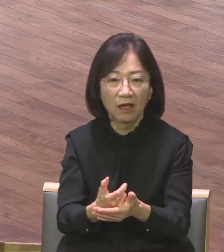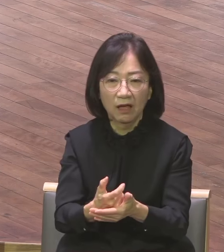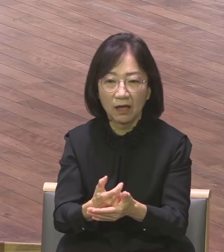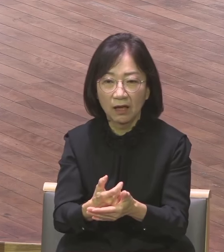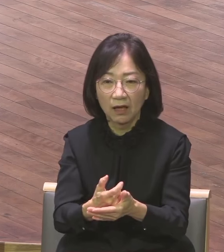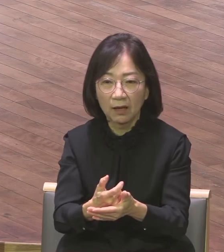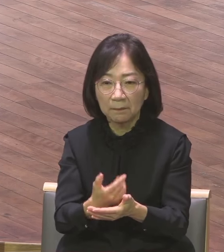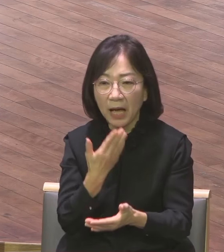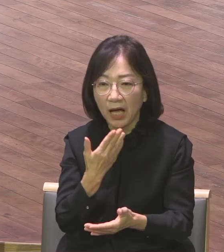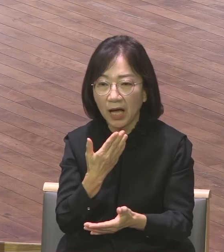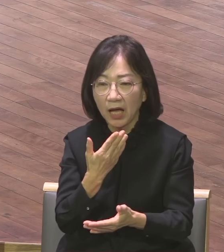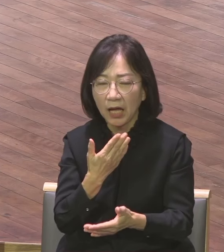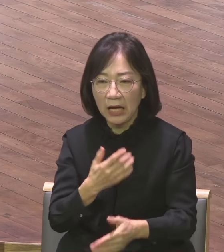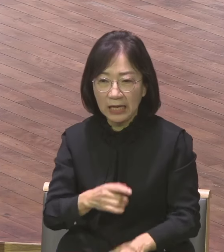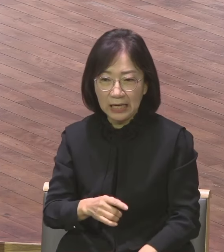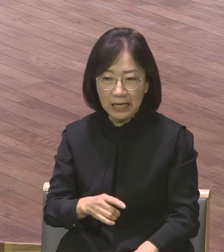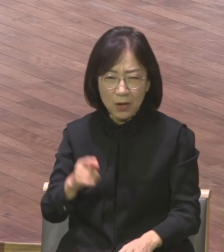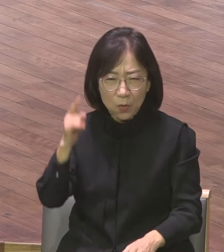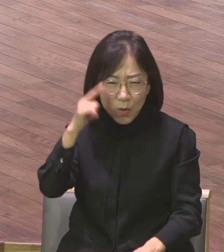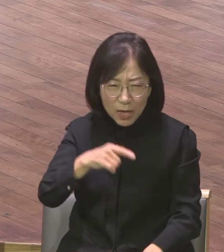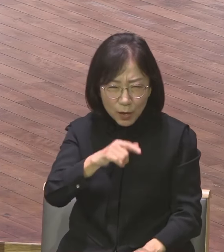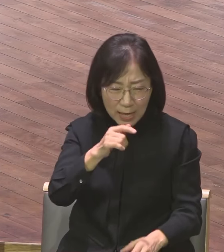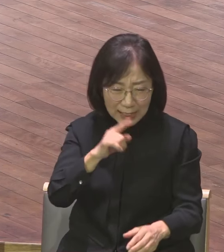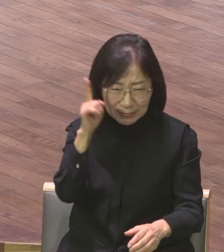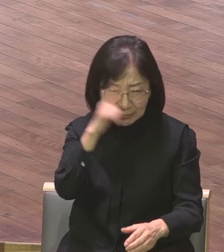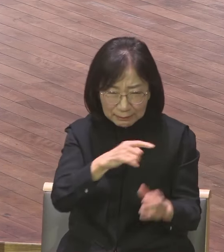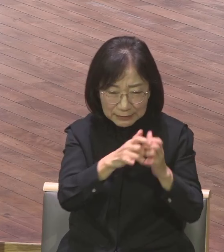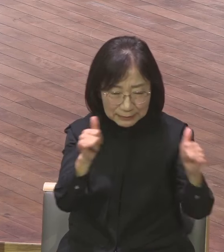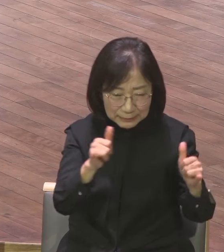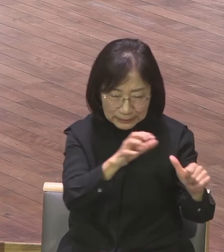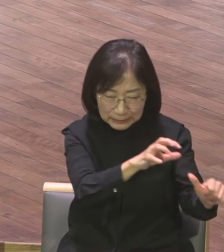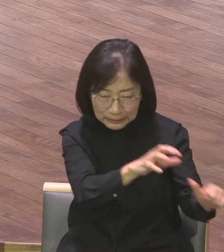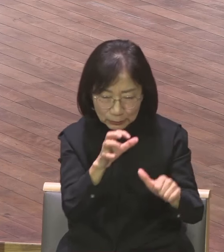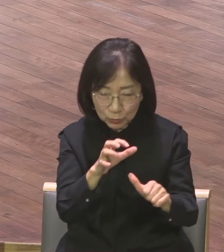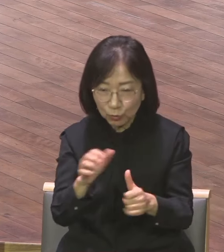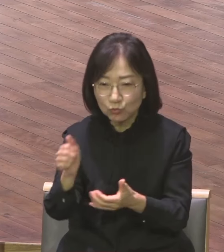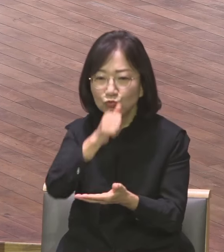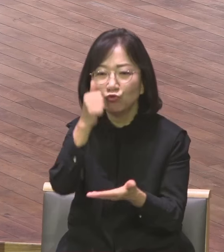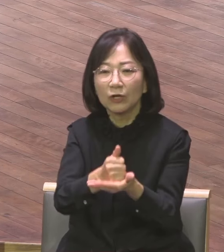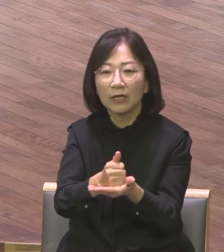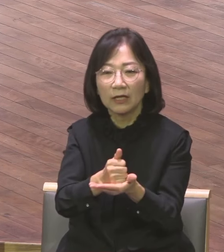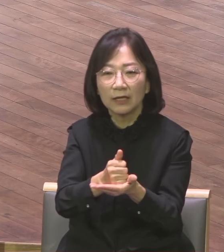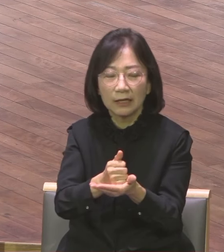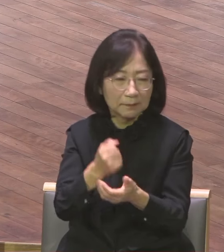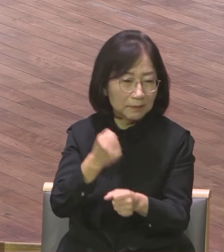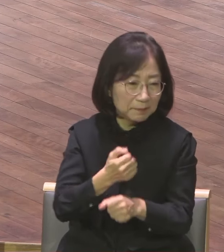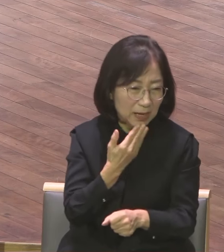범죄로 악용될 가능성이 매우 크다라는 교수들의 말이지요.